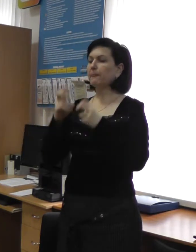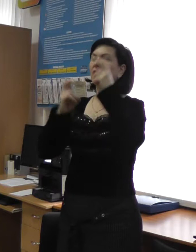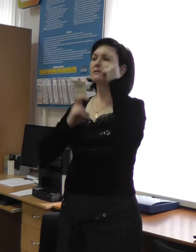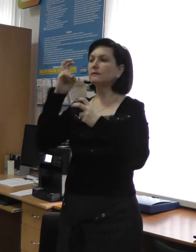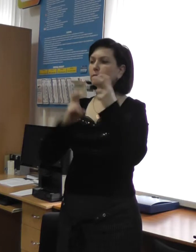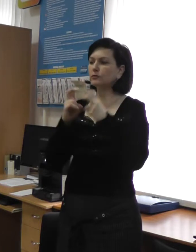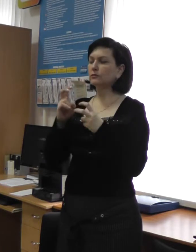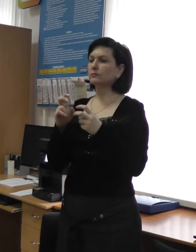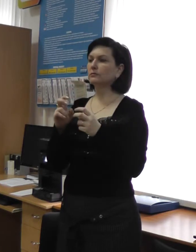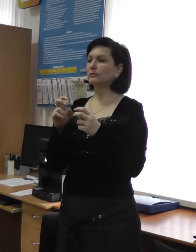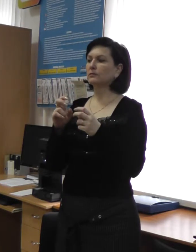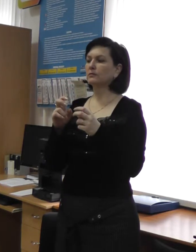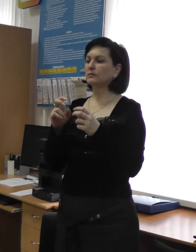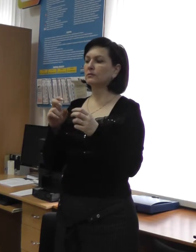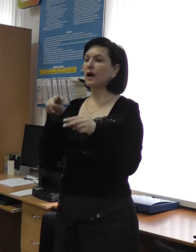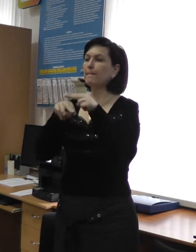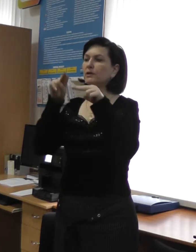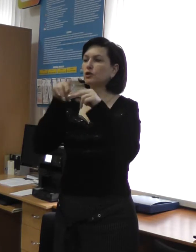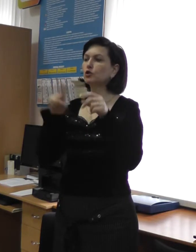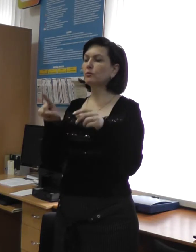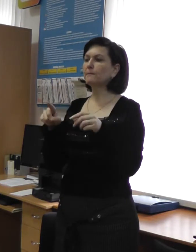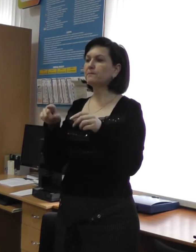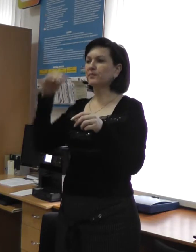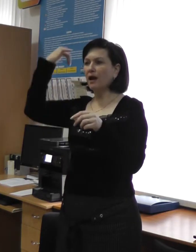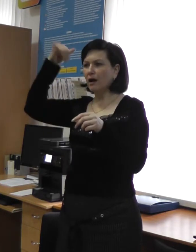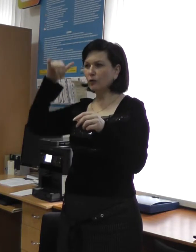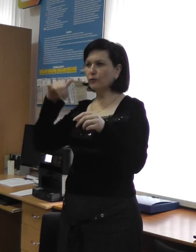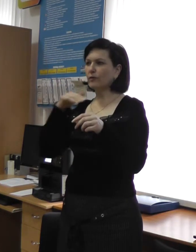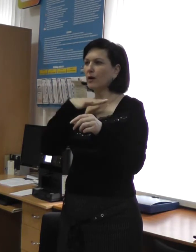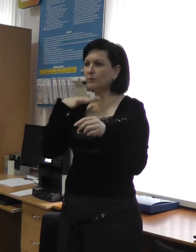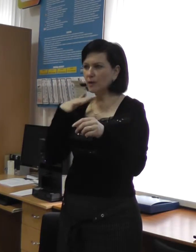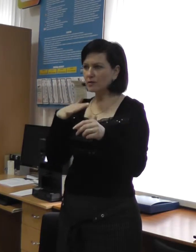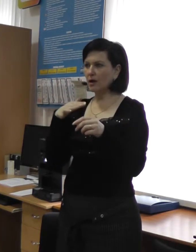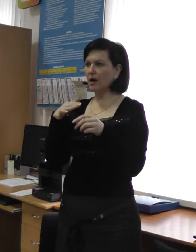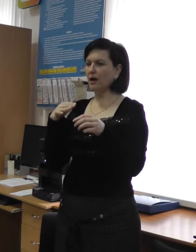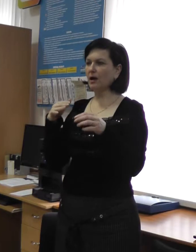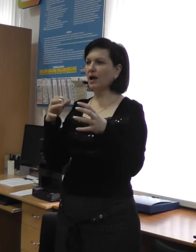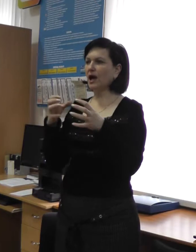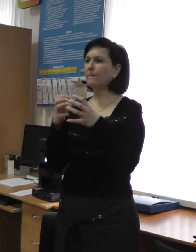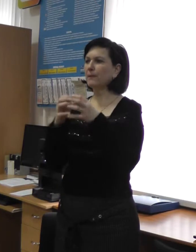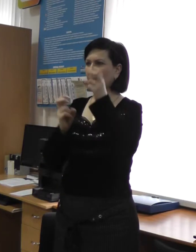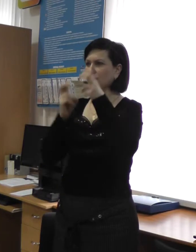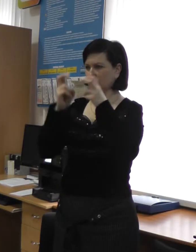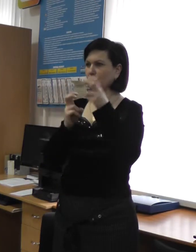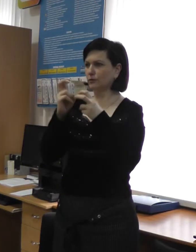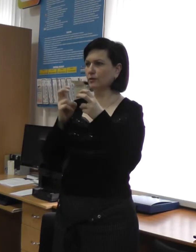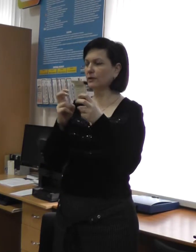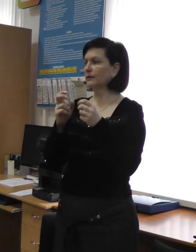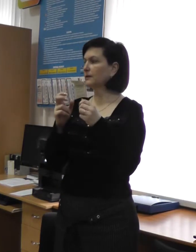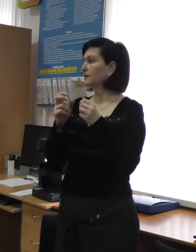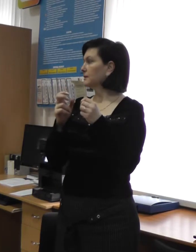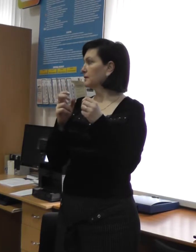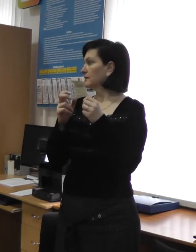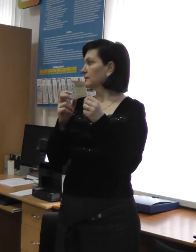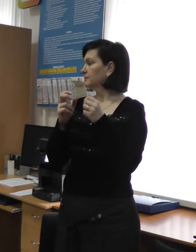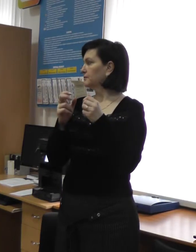сырья. Так, в 1901 году торговый дом Анпетков и Унаков возводит